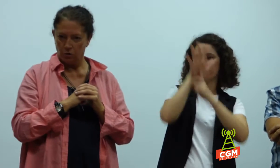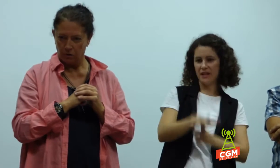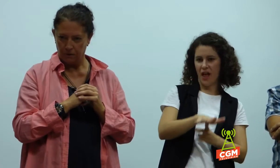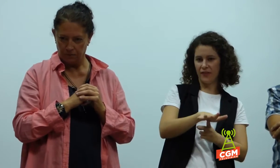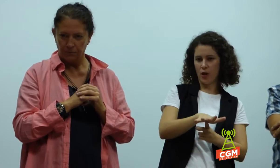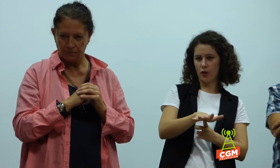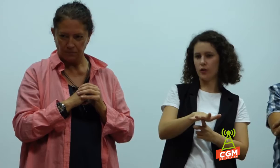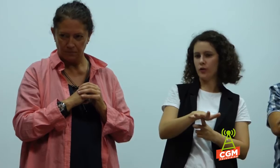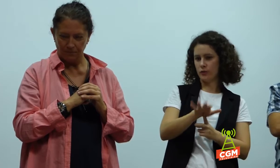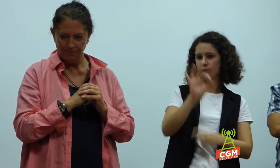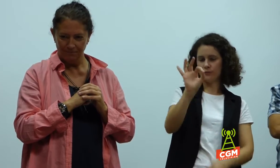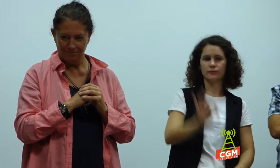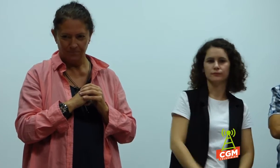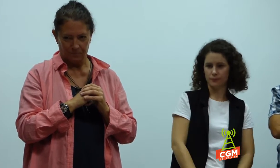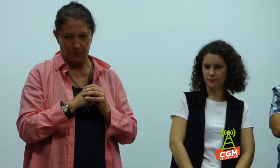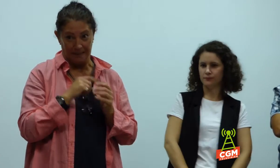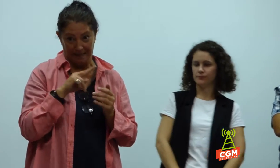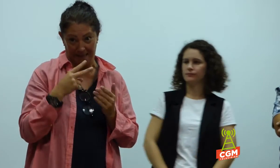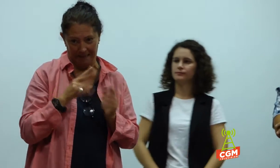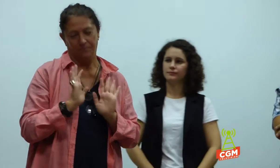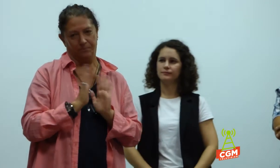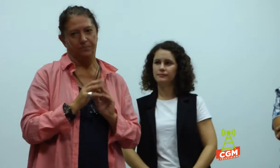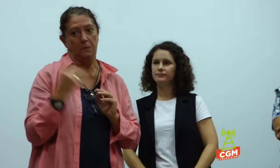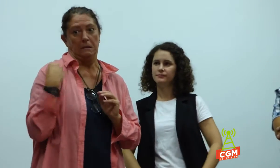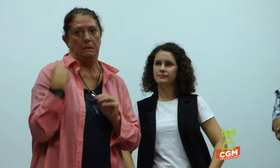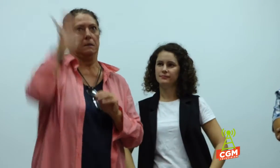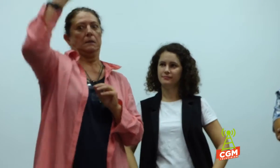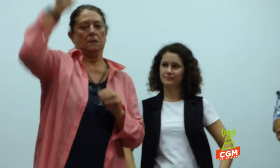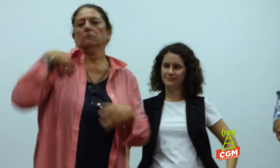en cuanto a la Declaración de los Derechos Humanos, han estado hablando de la no discriminación